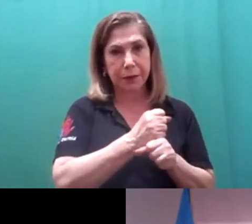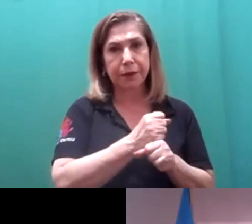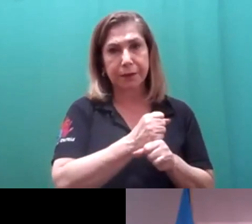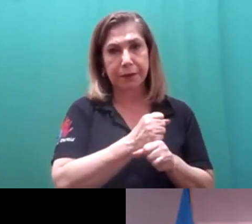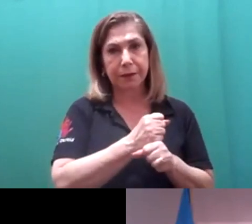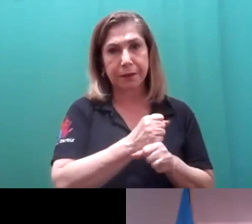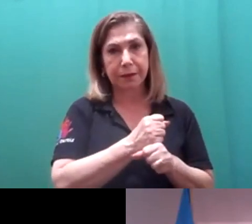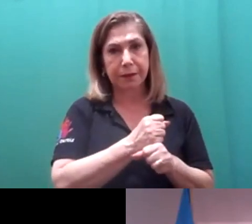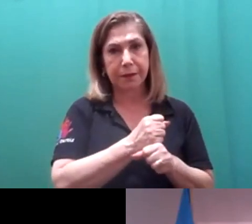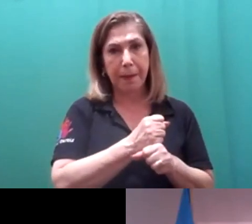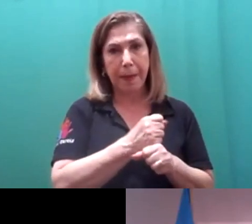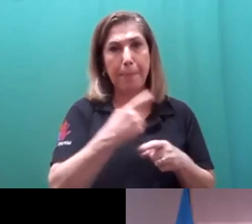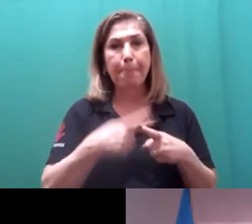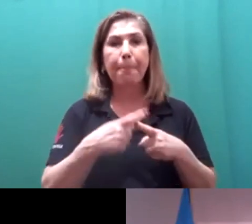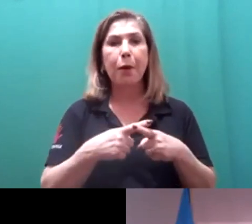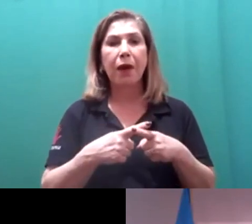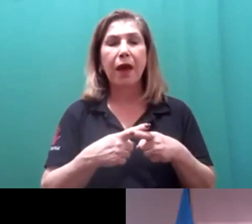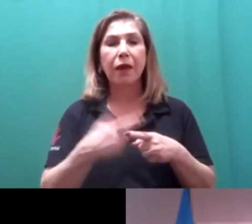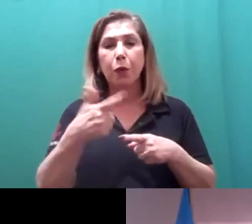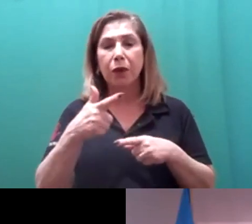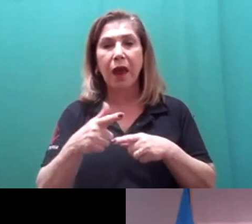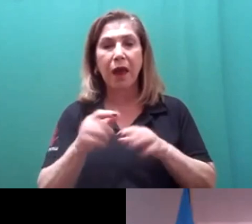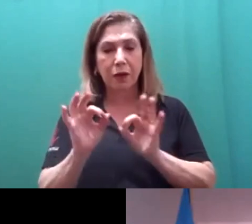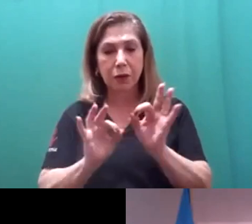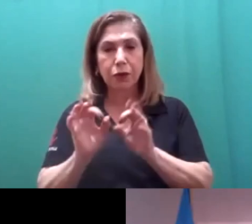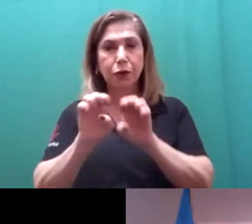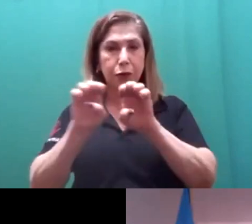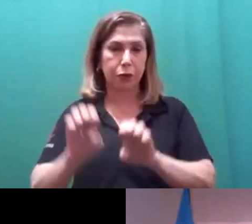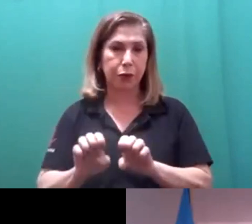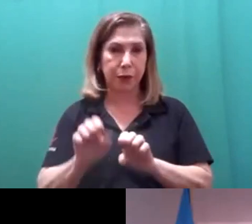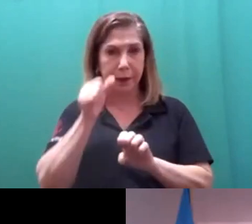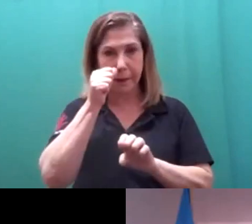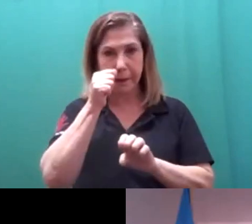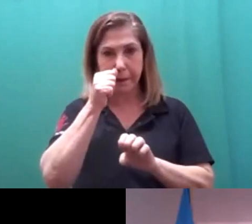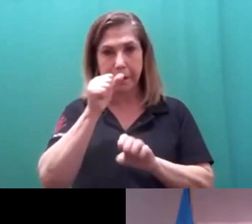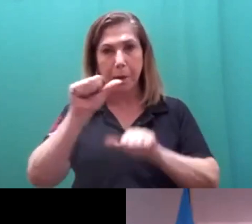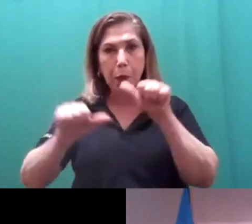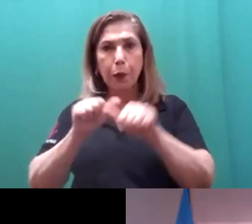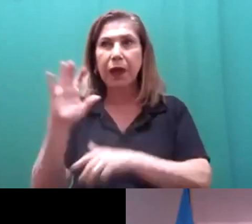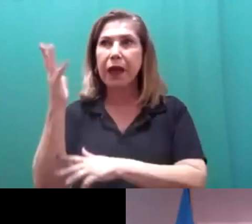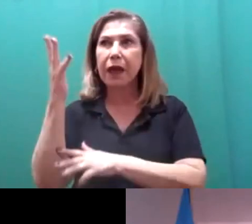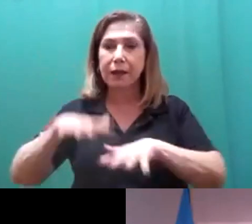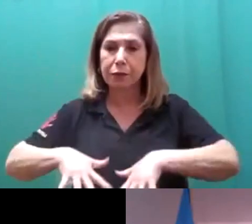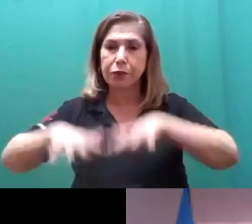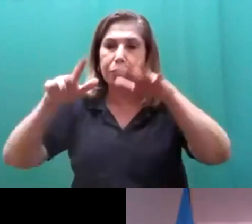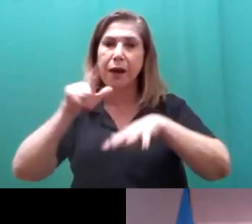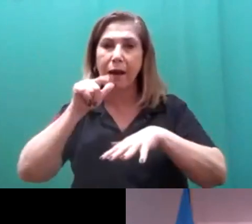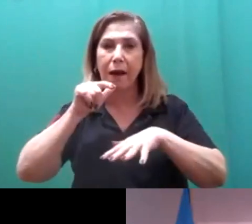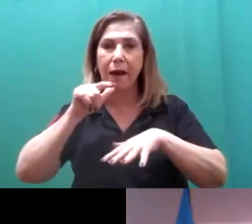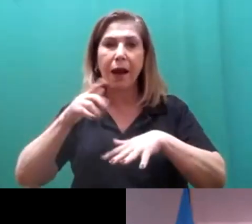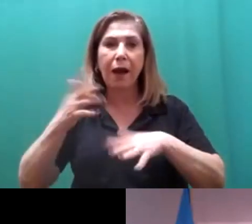a producción por cuestiones de infraestructura o por mudanzas climáticas, inundaciones o